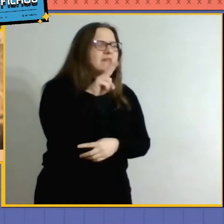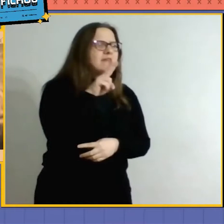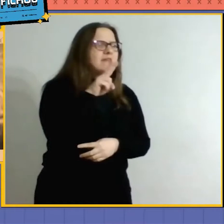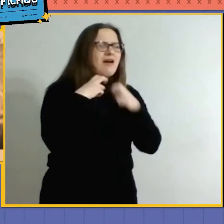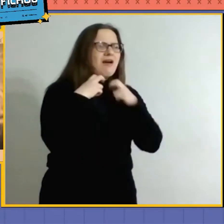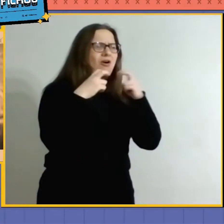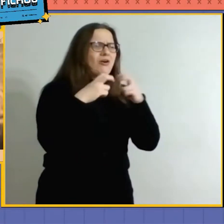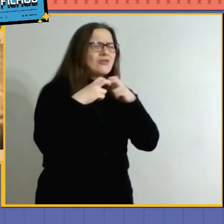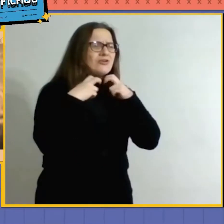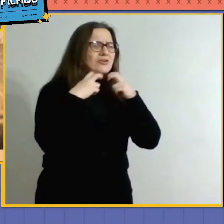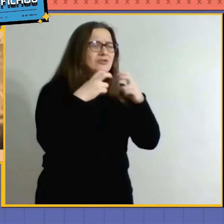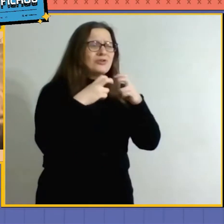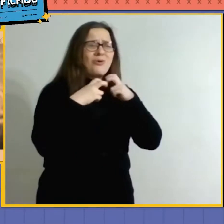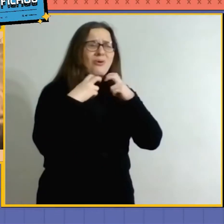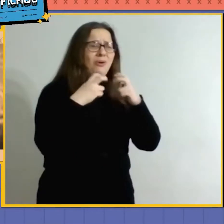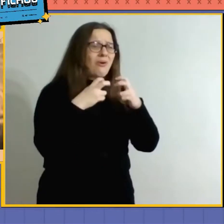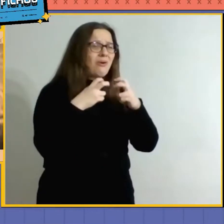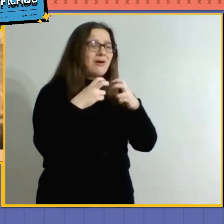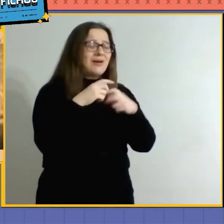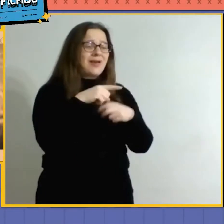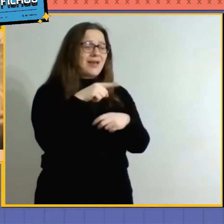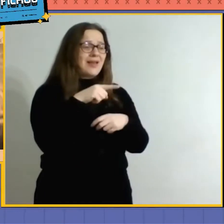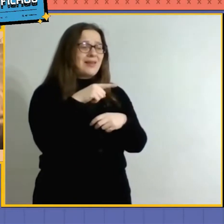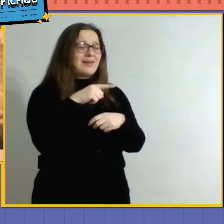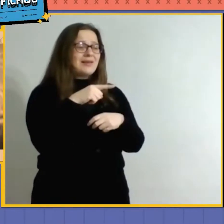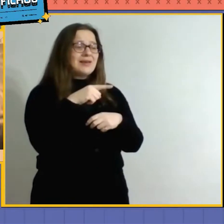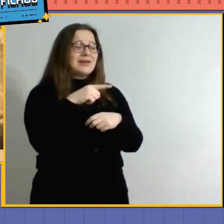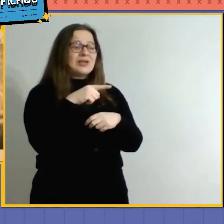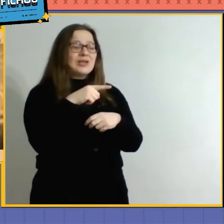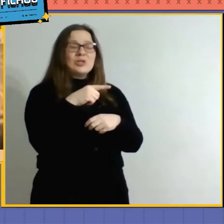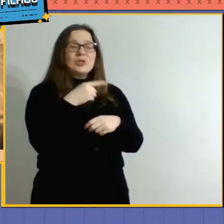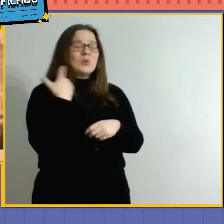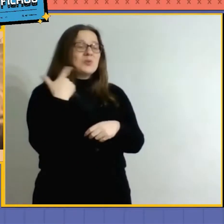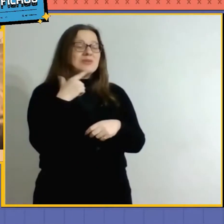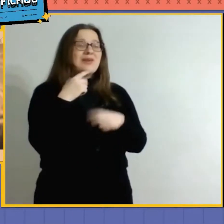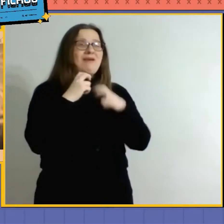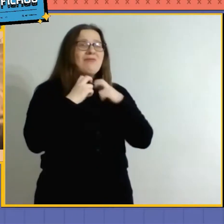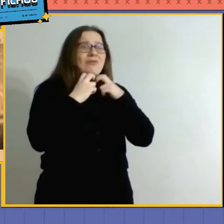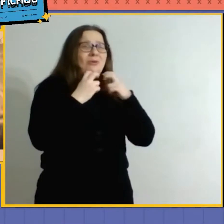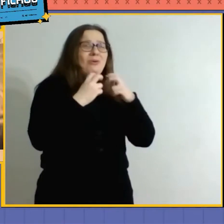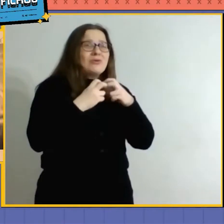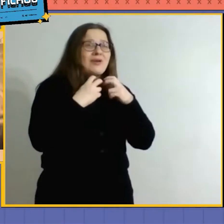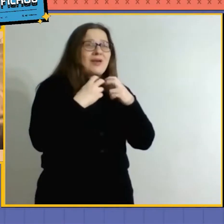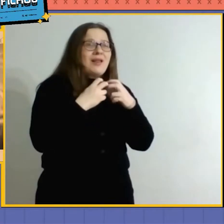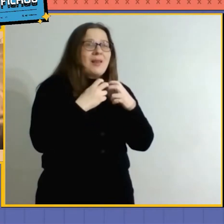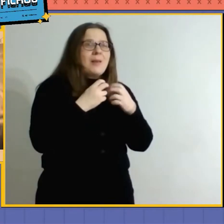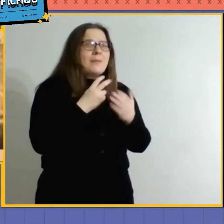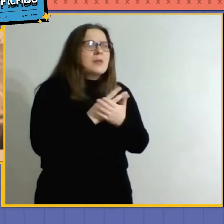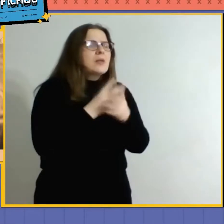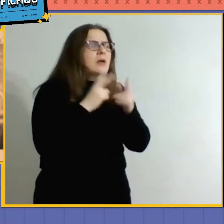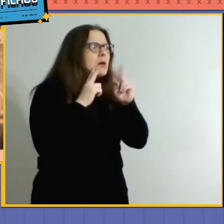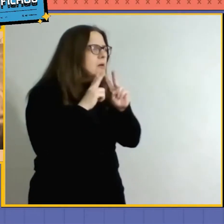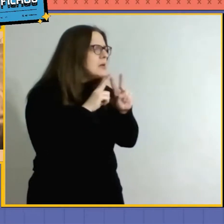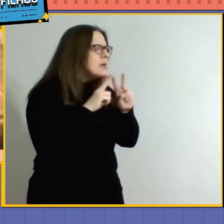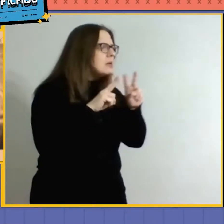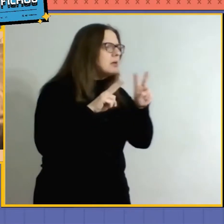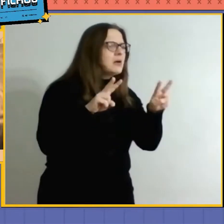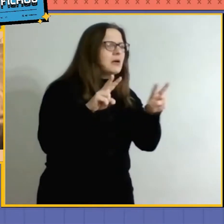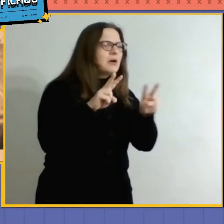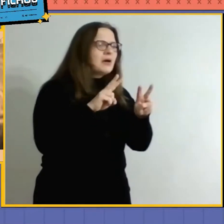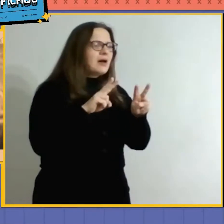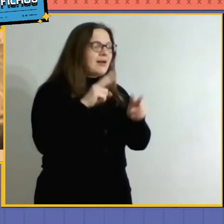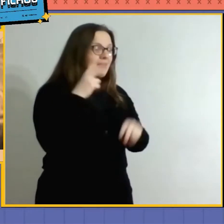socorro socorro que a pessoa estava ferida às vezes nem conseguia gritar mas ele permanecia Atento e onde ele ouve o pedido Socorro